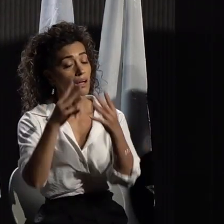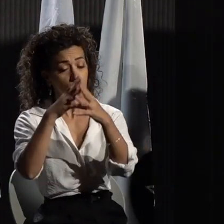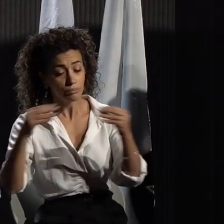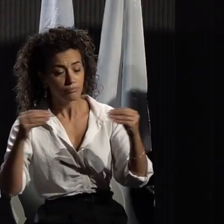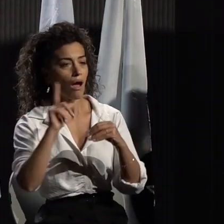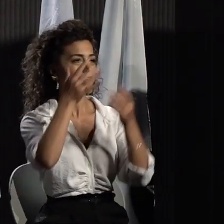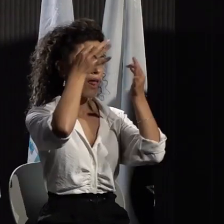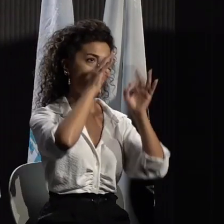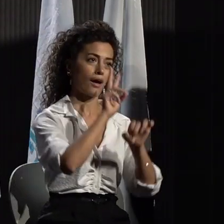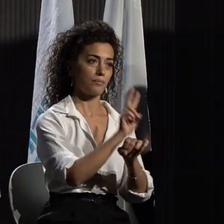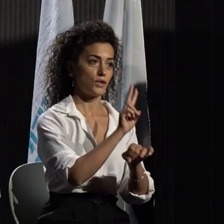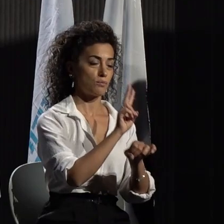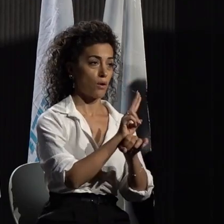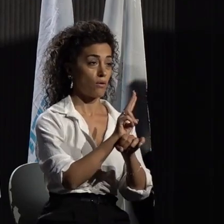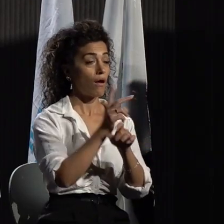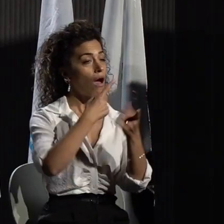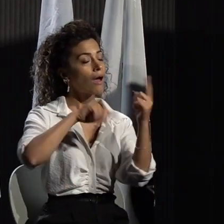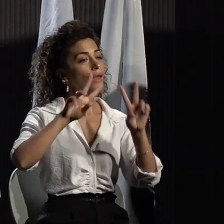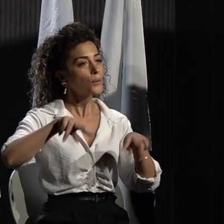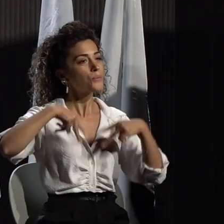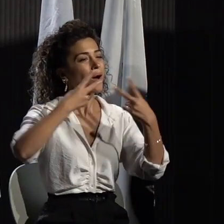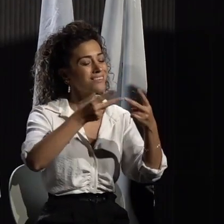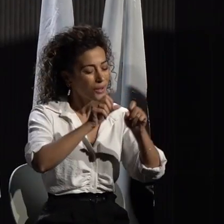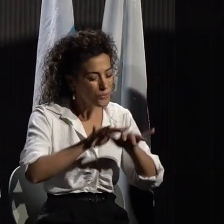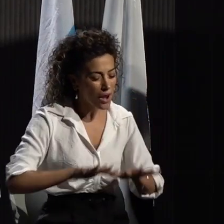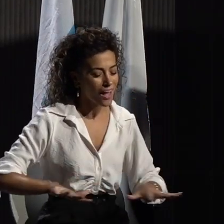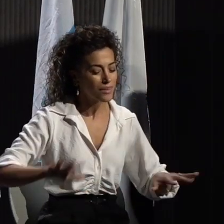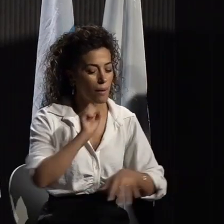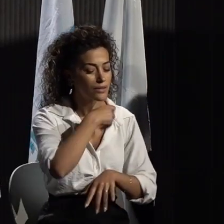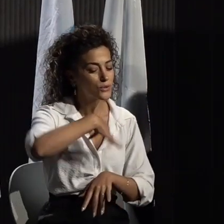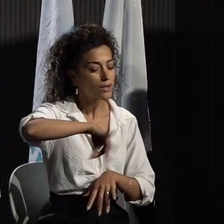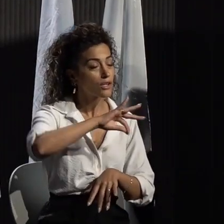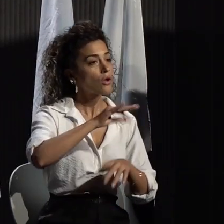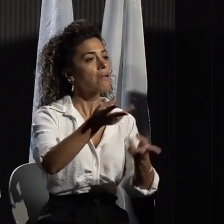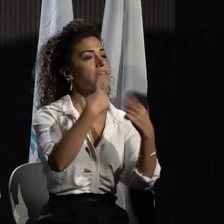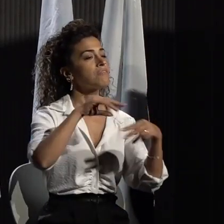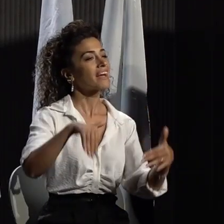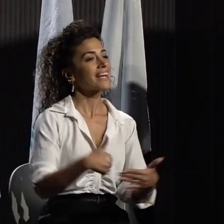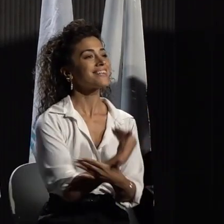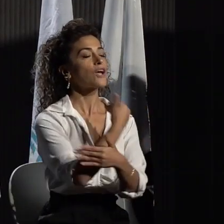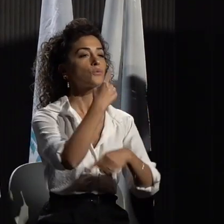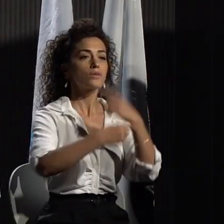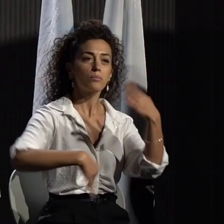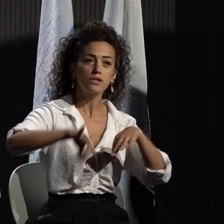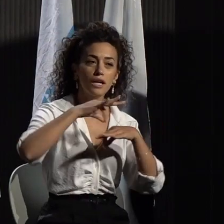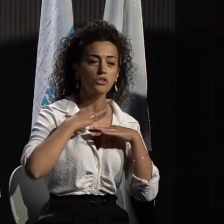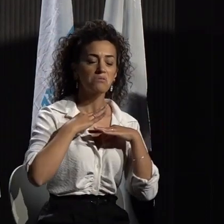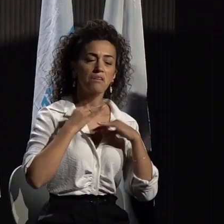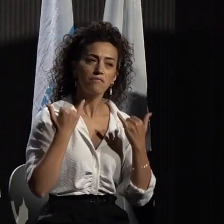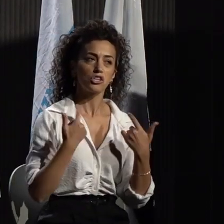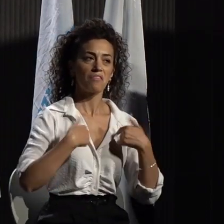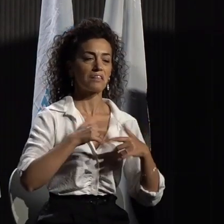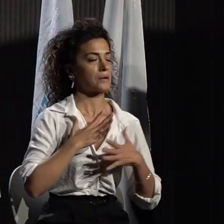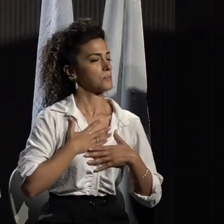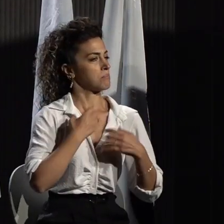נשמרו הערכים חזרנו למחורת עתיקה חידשנו את מורשתינו המוסרית חזרנו לעמוד ברשות